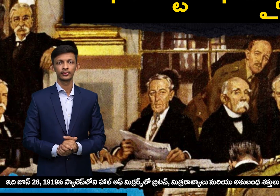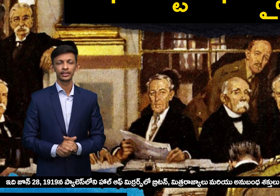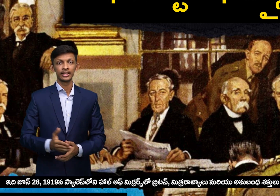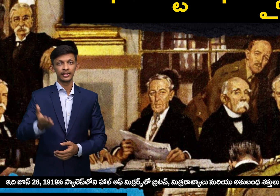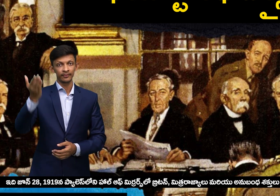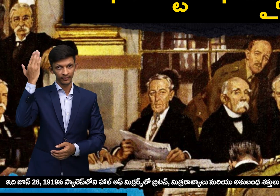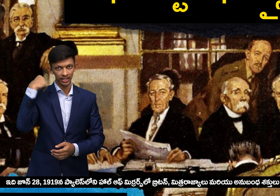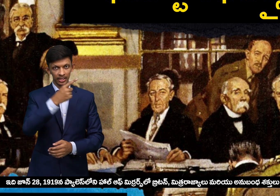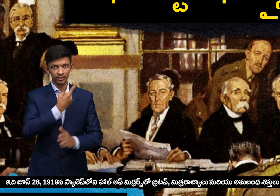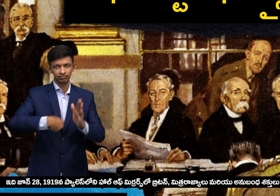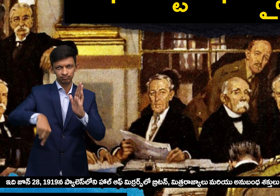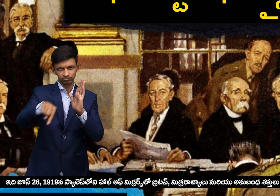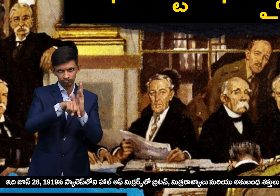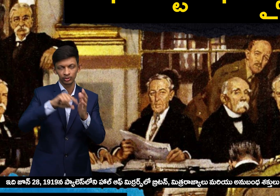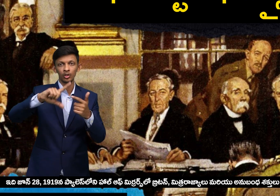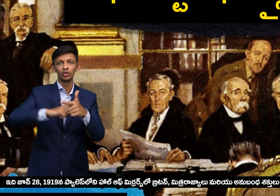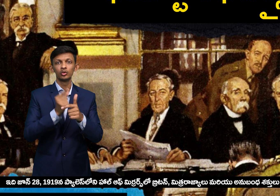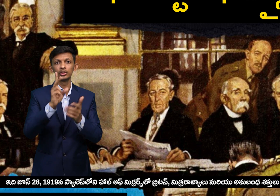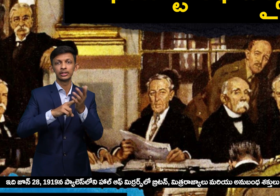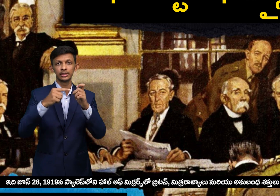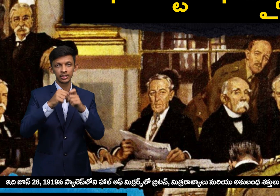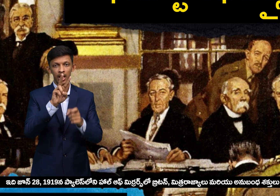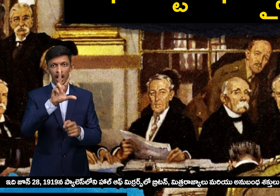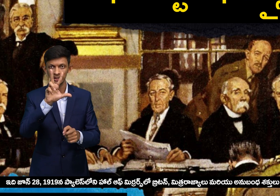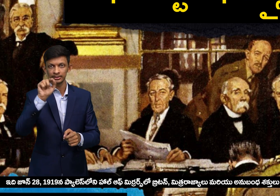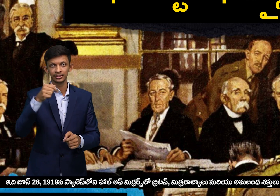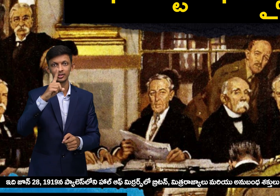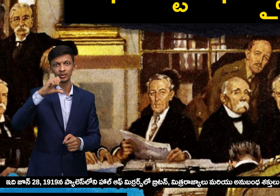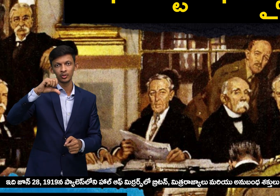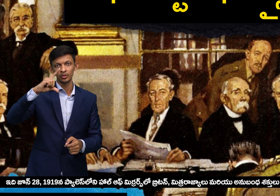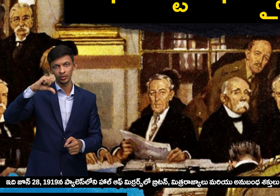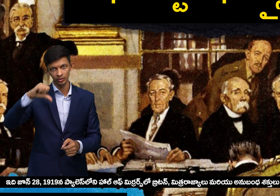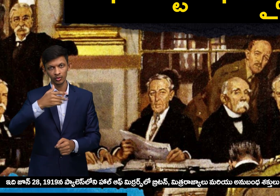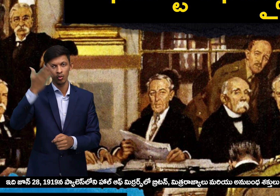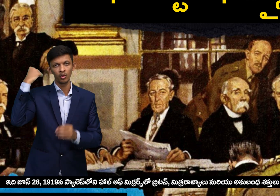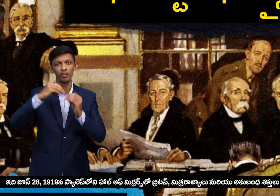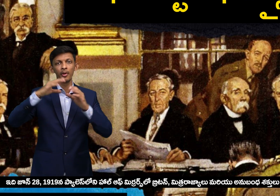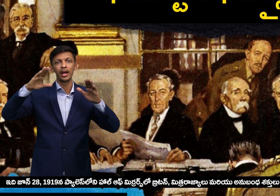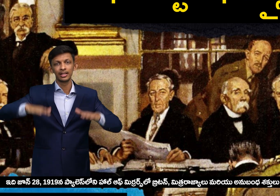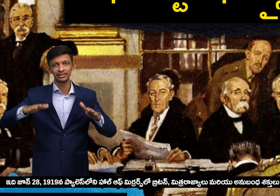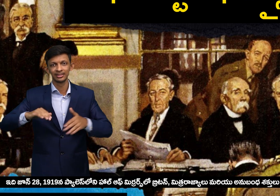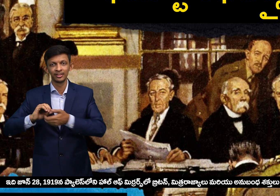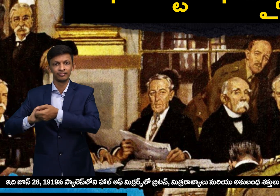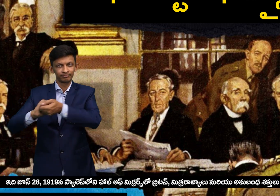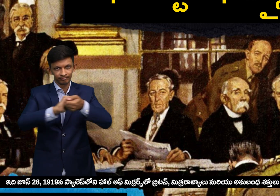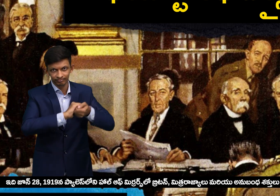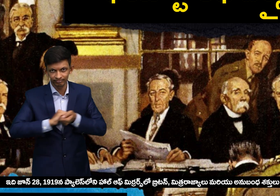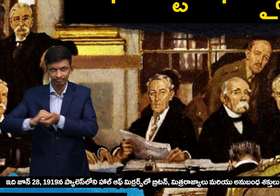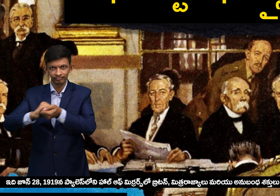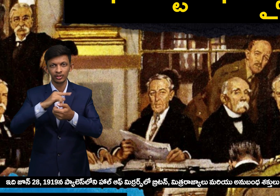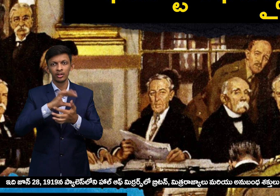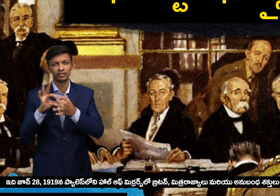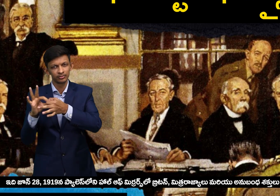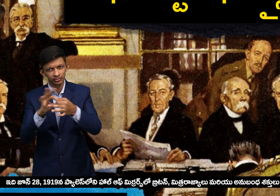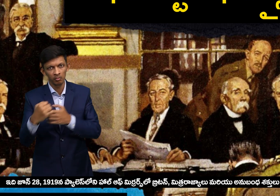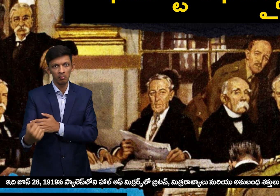ఇది జూన్ 28, 1919న ప్యాలెస్లోని హాల్ ఆఫ్ మిర్రర్స్లో బ్రిటన్,